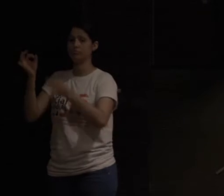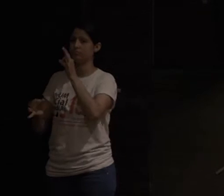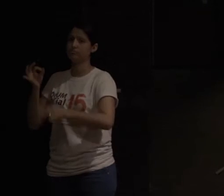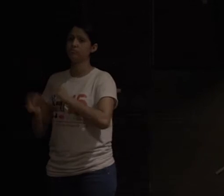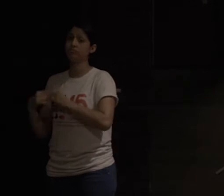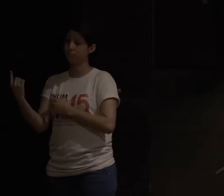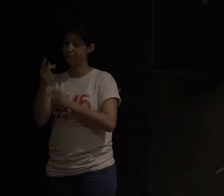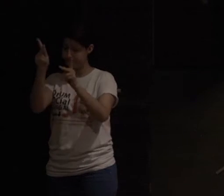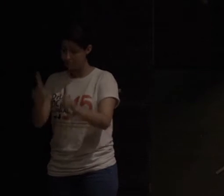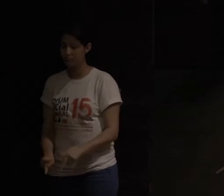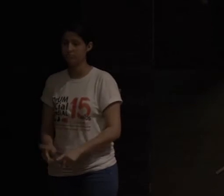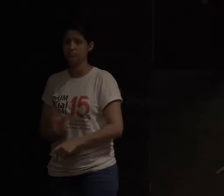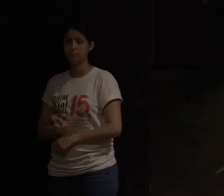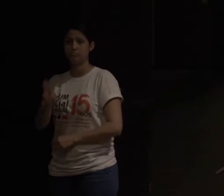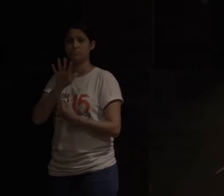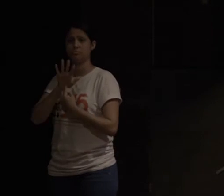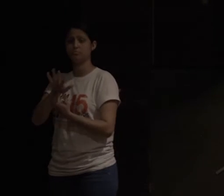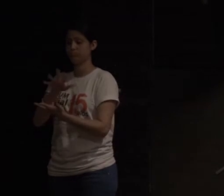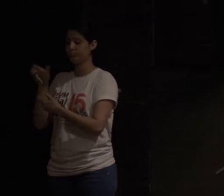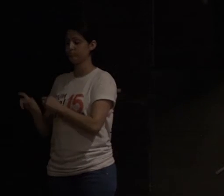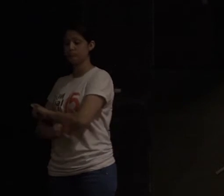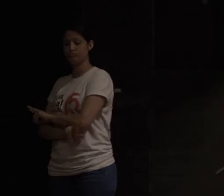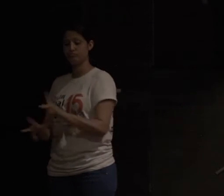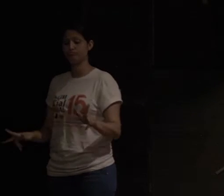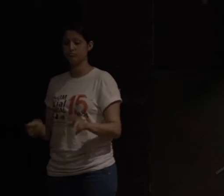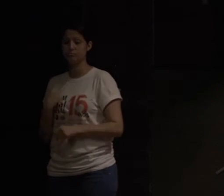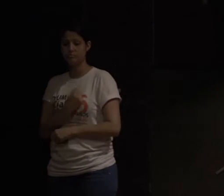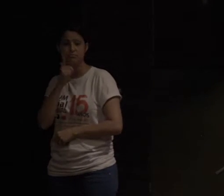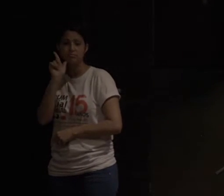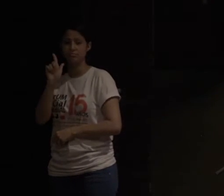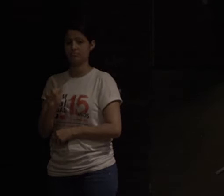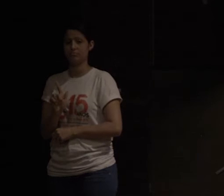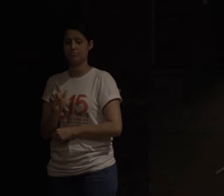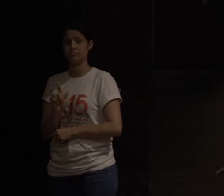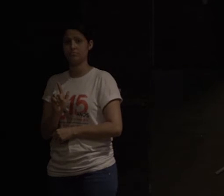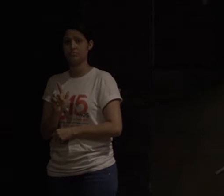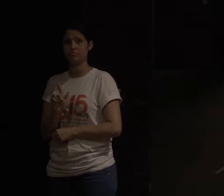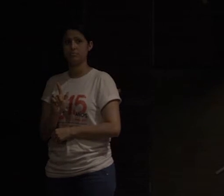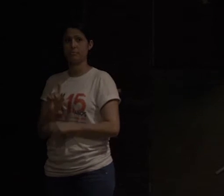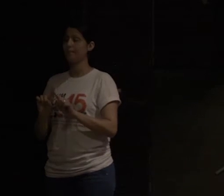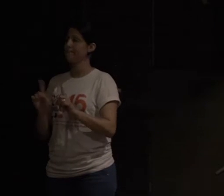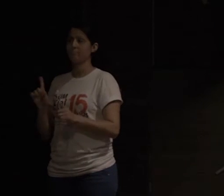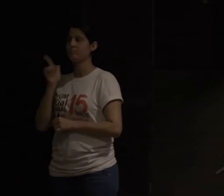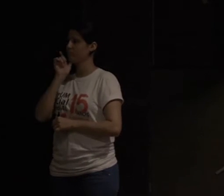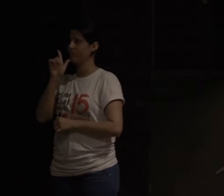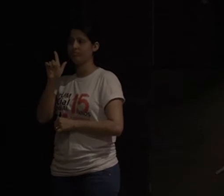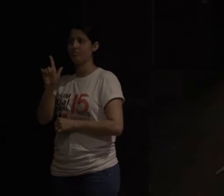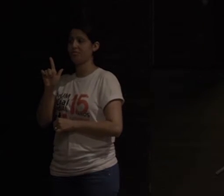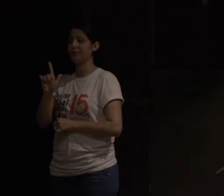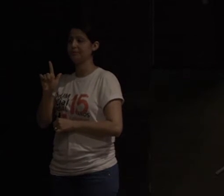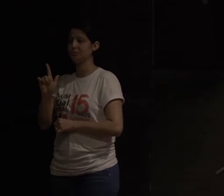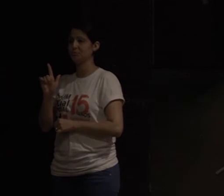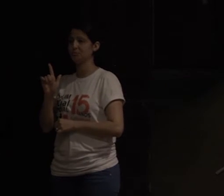saberes distintos, maneiras de estar no mundo distintas. Conseguimos as mulheres, sem dúvida, mas não conseguimos os